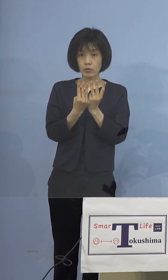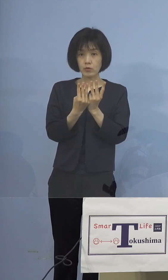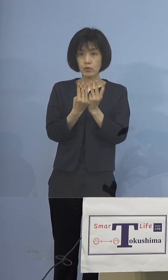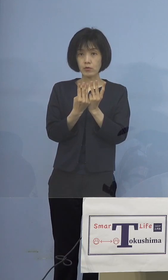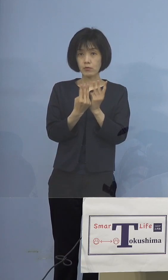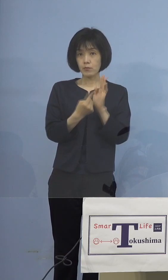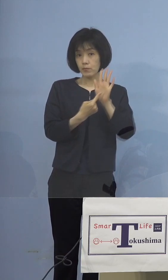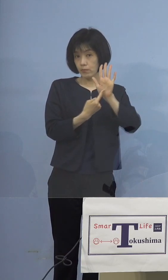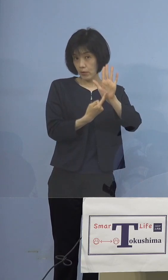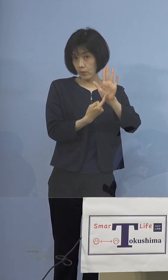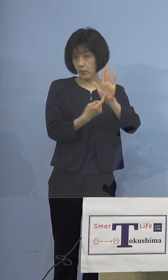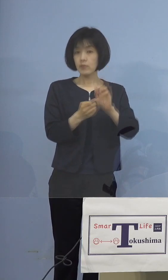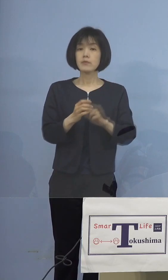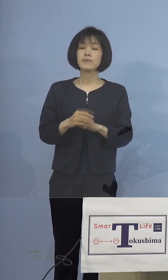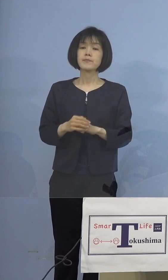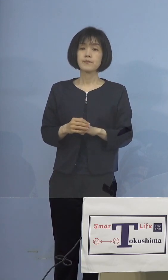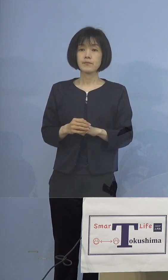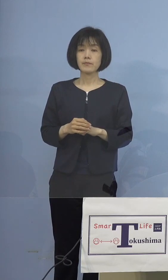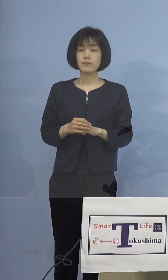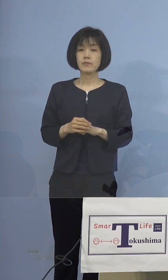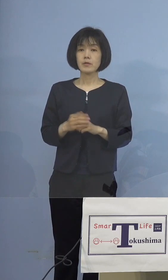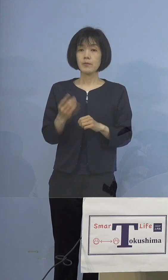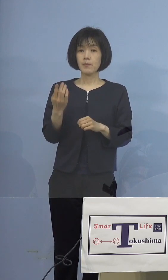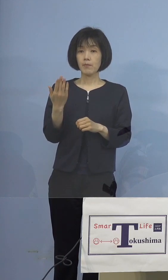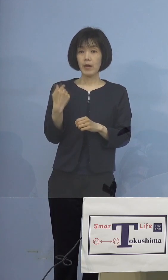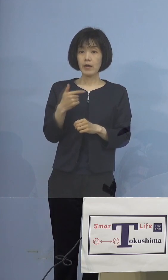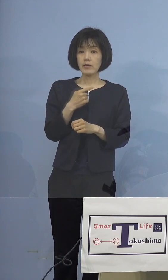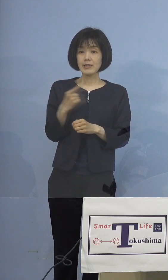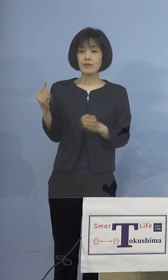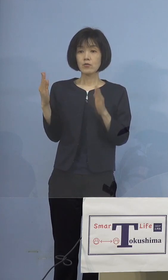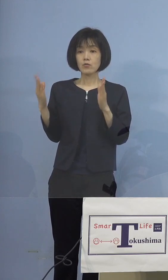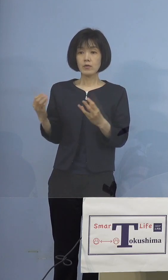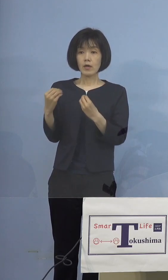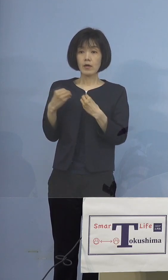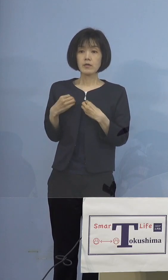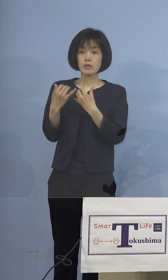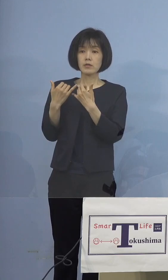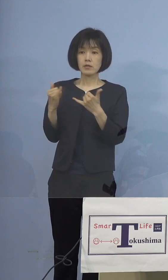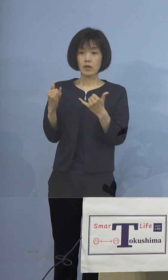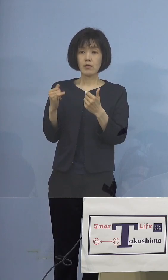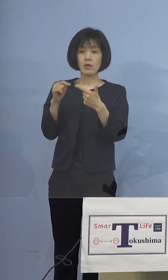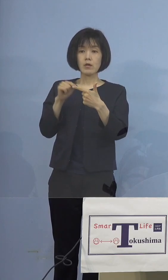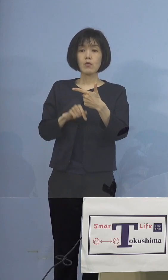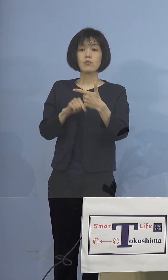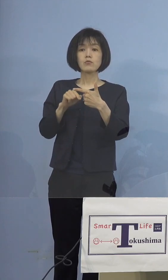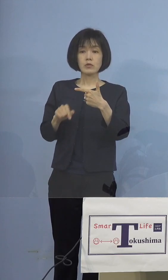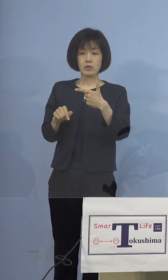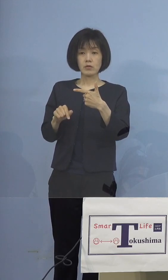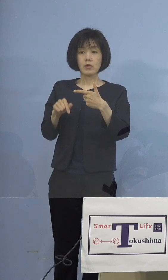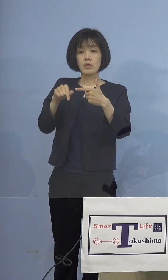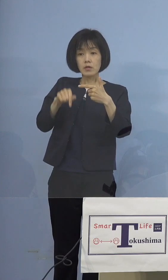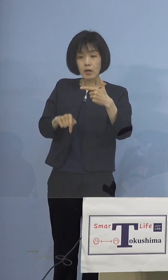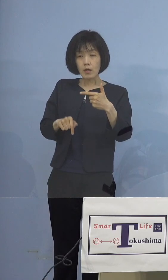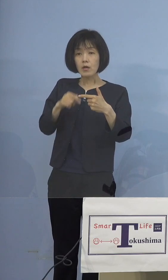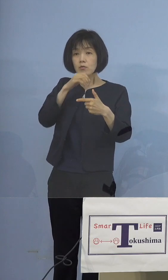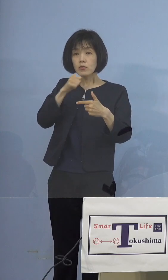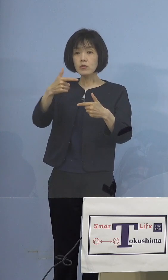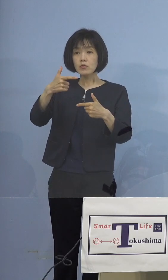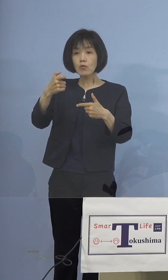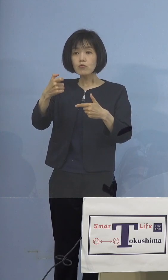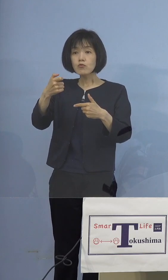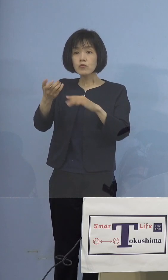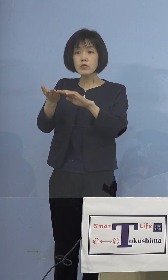ります。直近1週間の新規報告者数は6名うち60歳以上